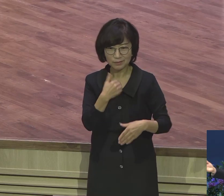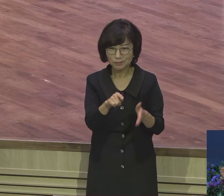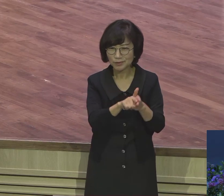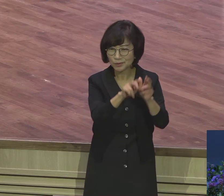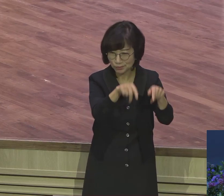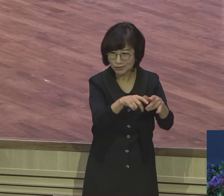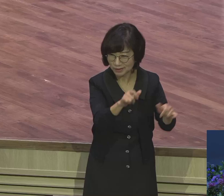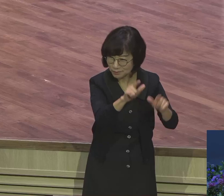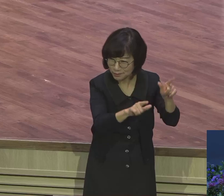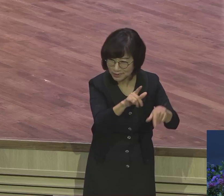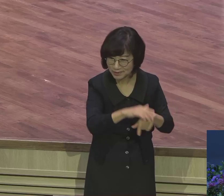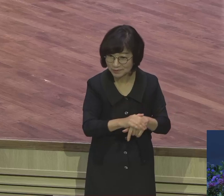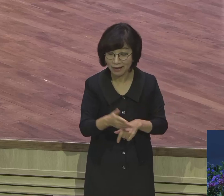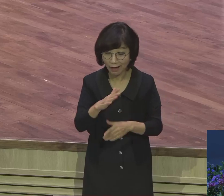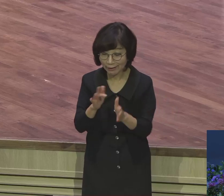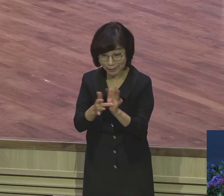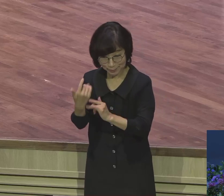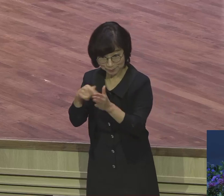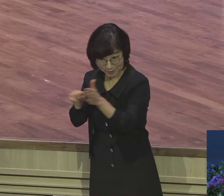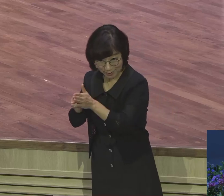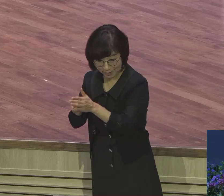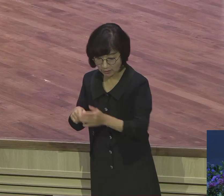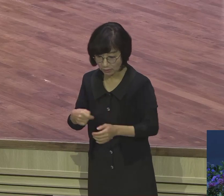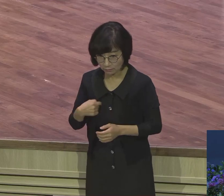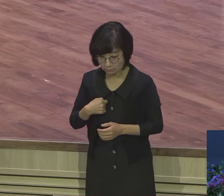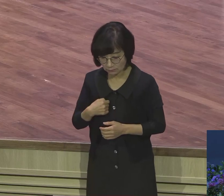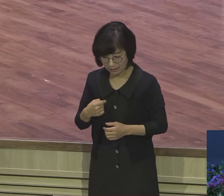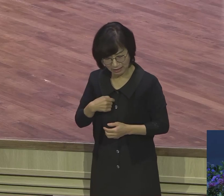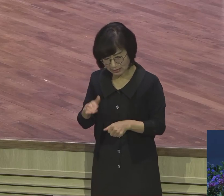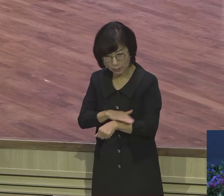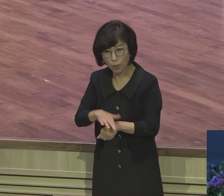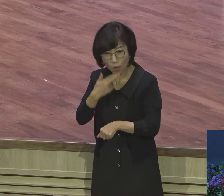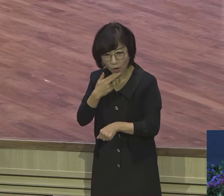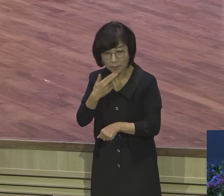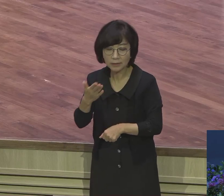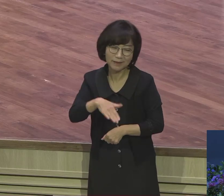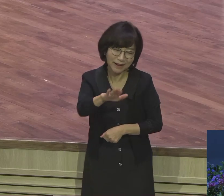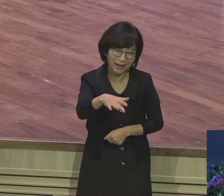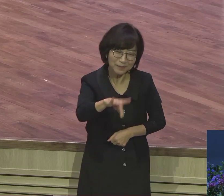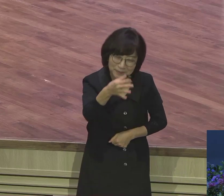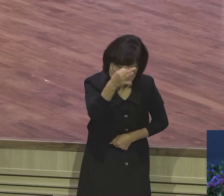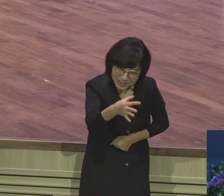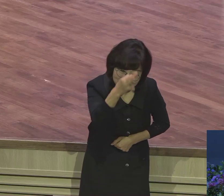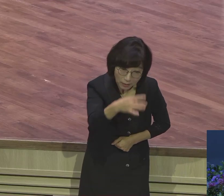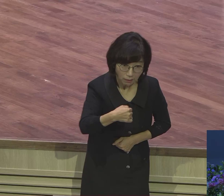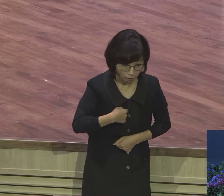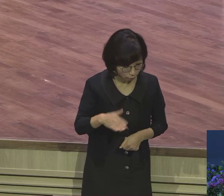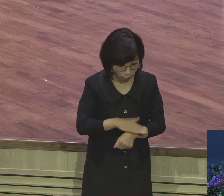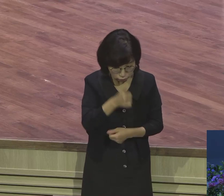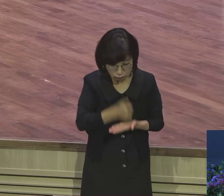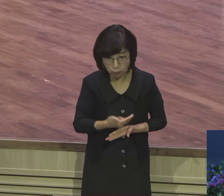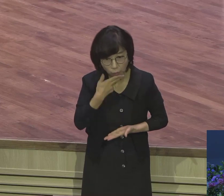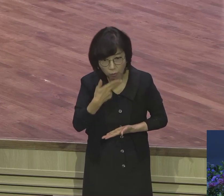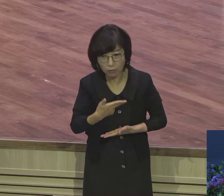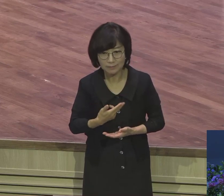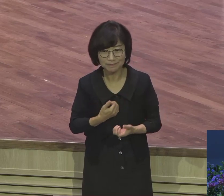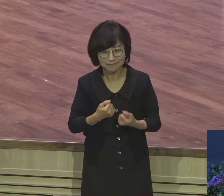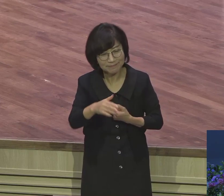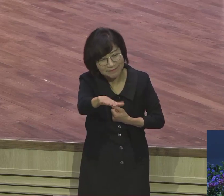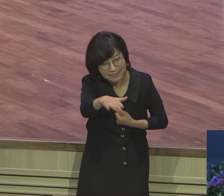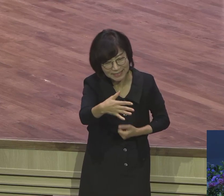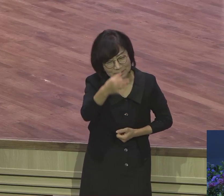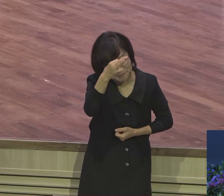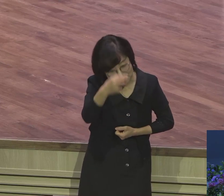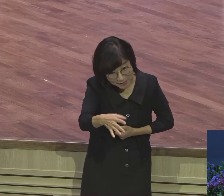신자는 안 그래요. 내가 잘못한 거 하나도 없는데도 내가 잘못했다. 너 마음이 어떻든 편치하는 것